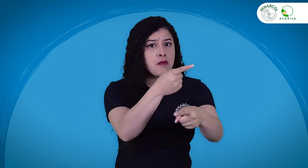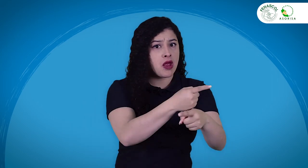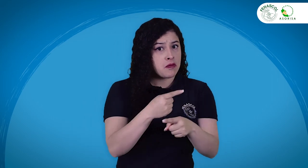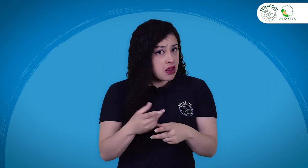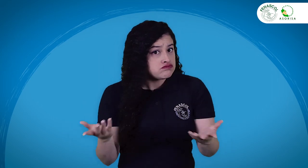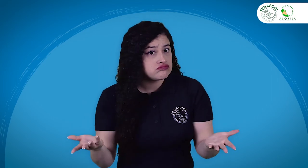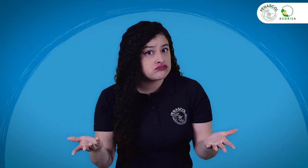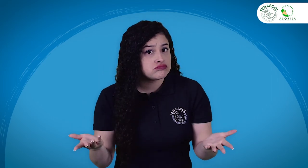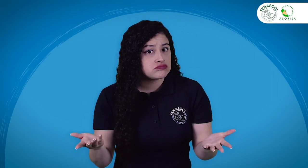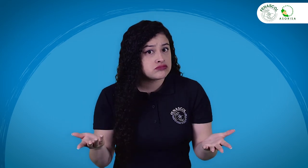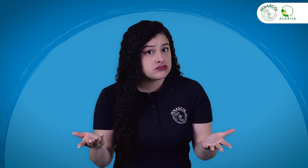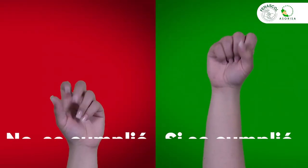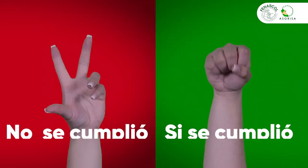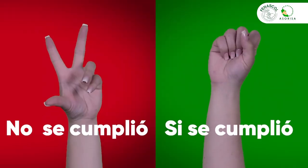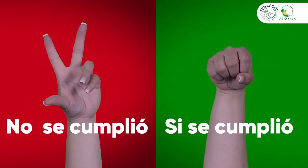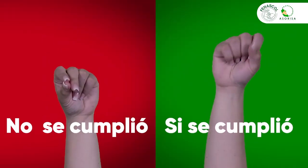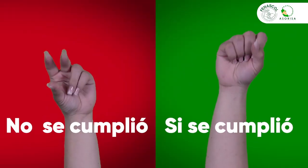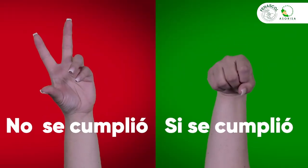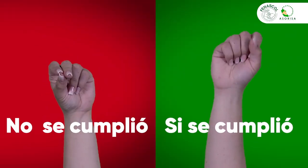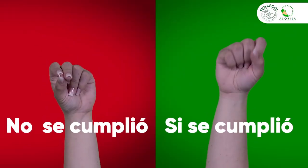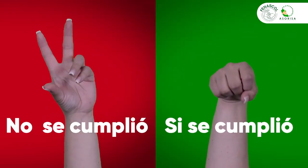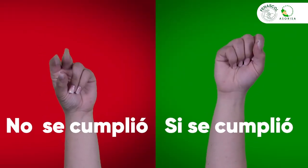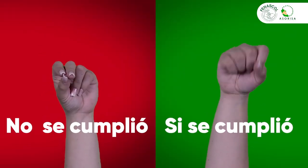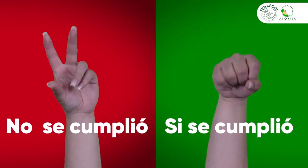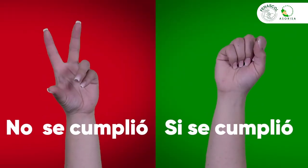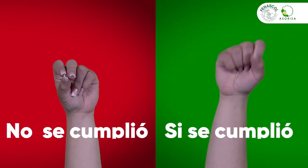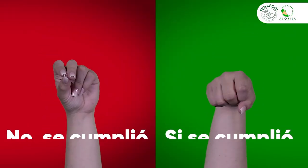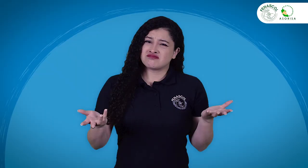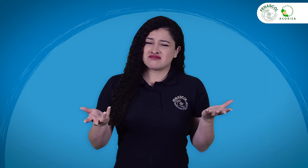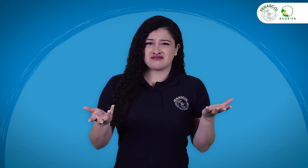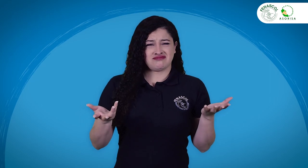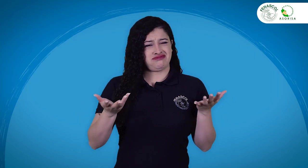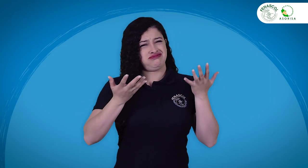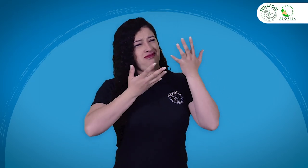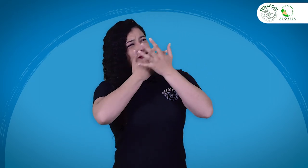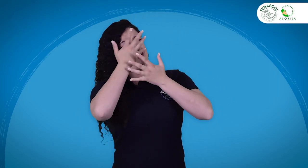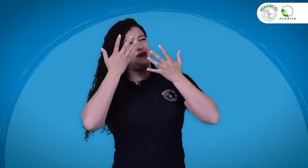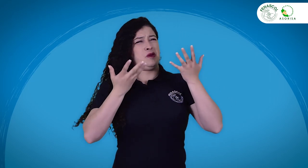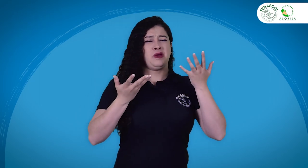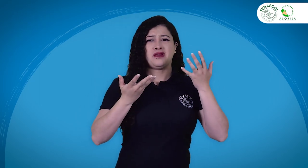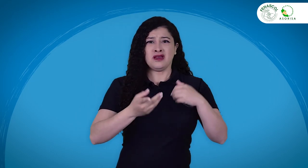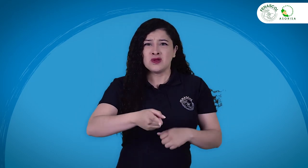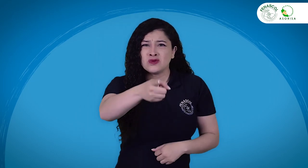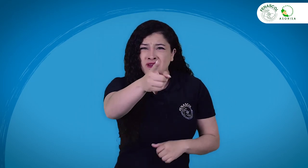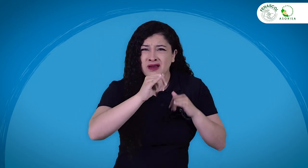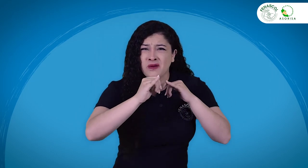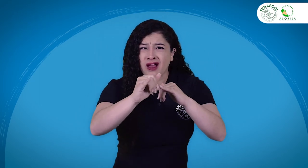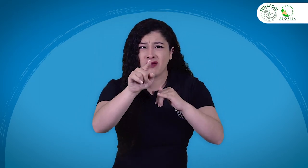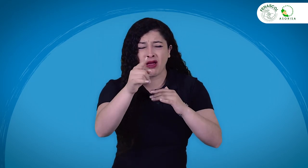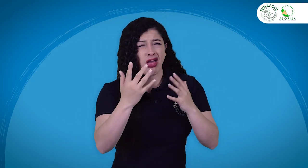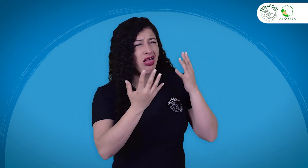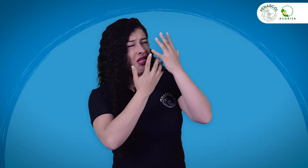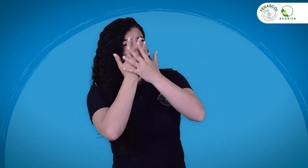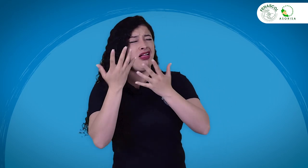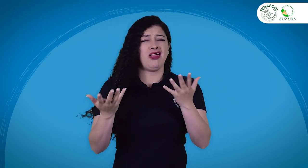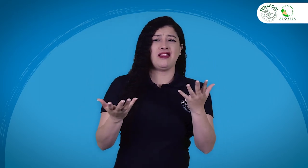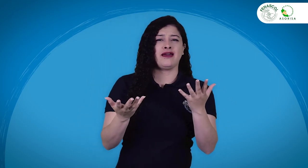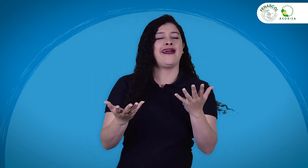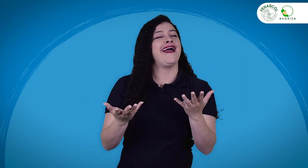en todas partes si no se cumplió qué confuso todo esto tú estás